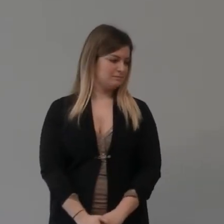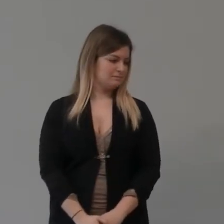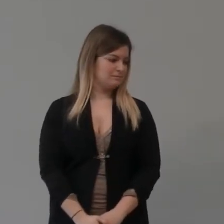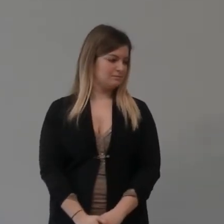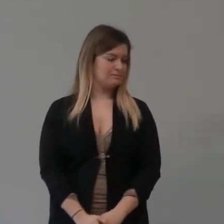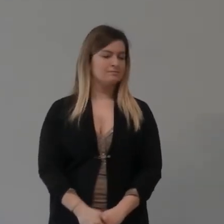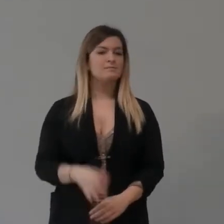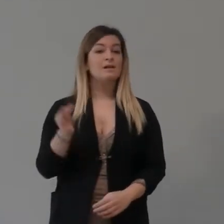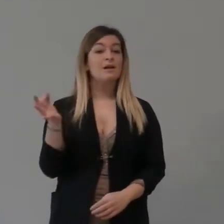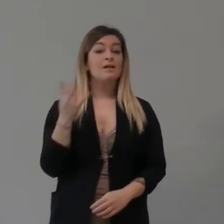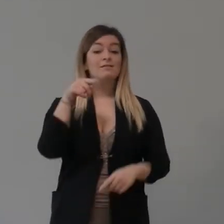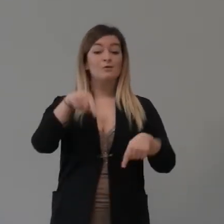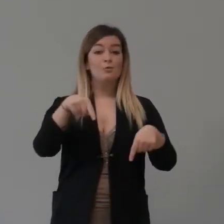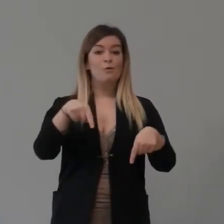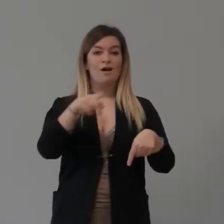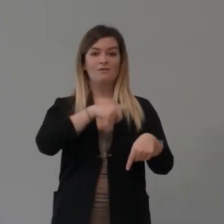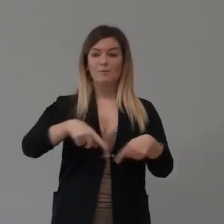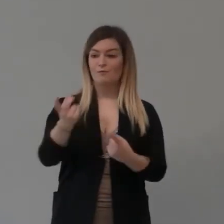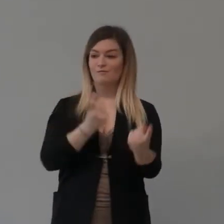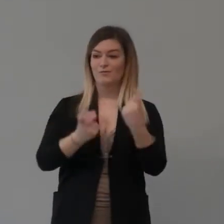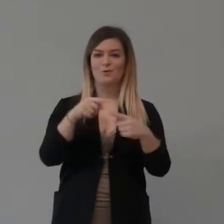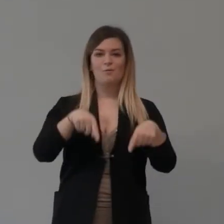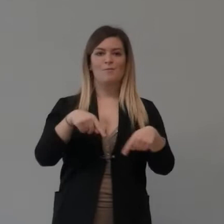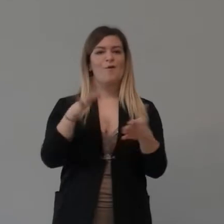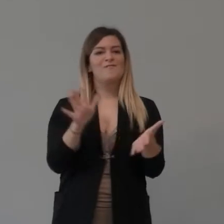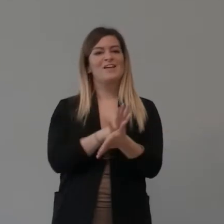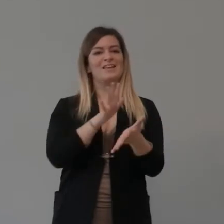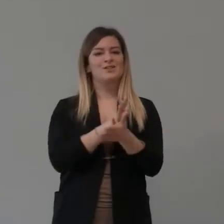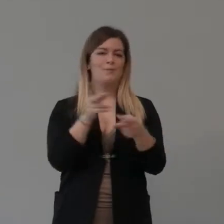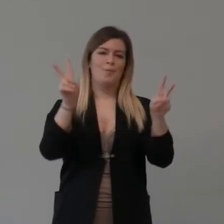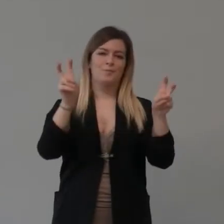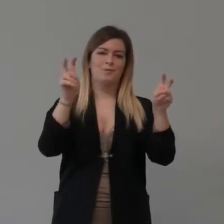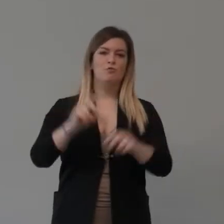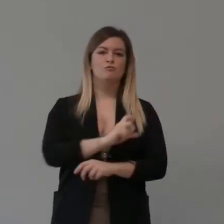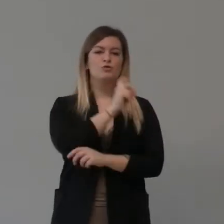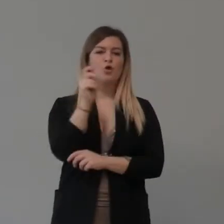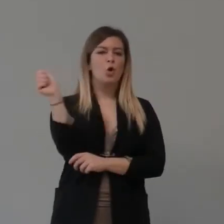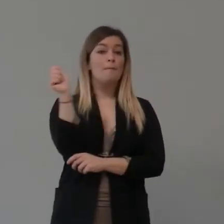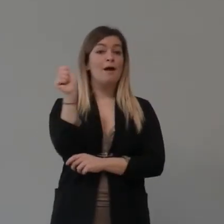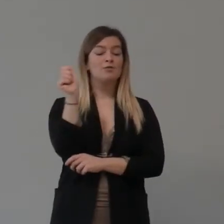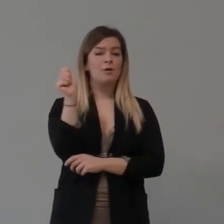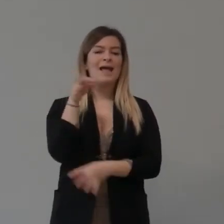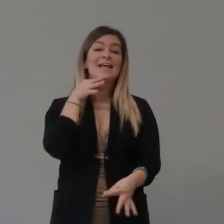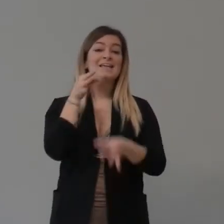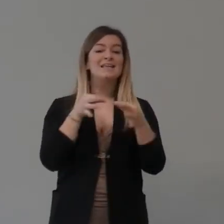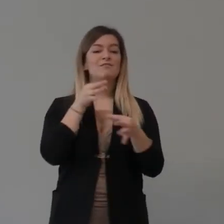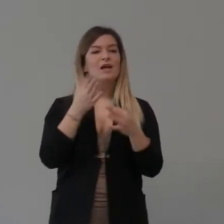se sei qui oggi a festeggiare la Pasqua, è forse perché un giorno anche tu